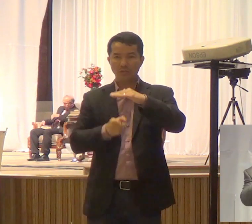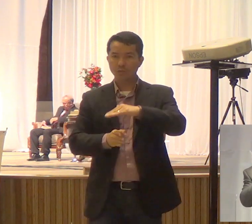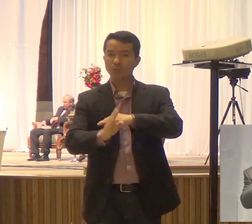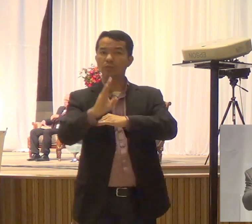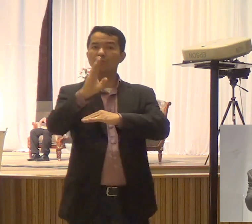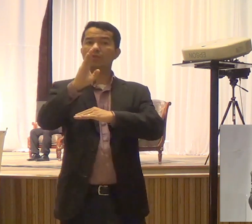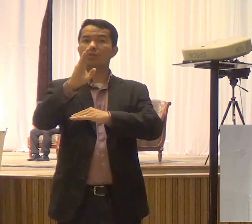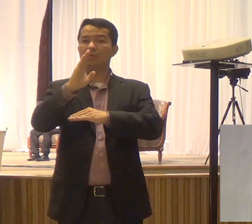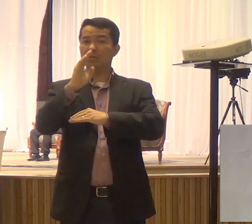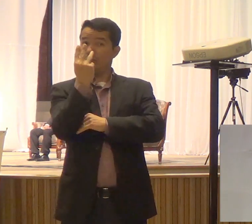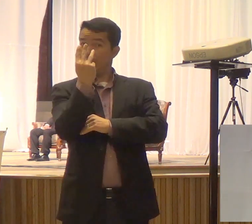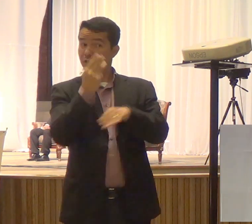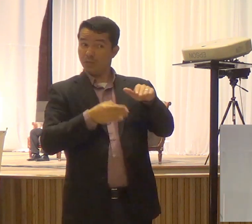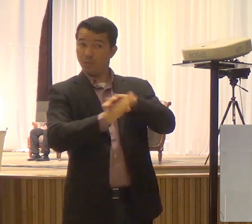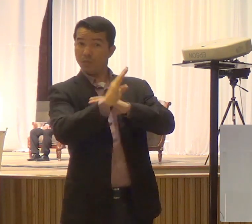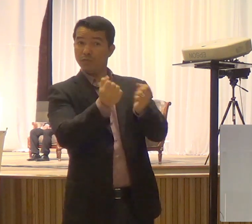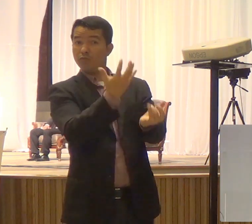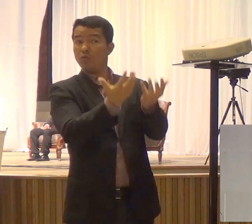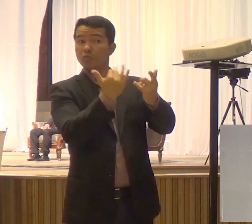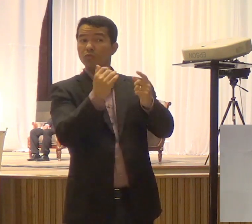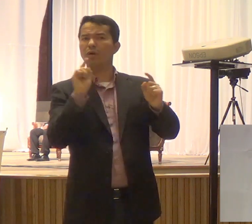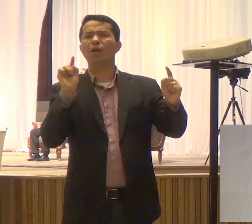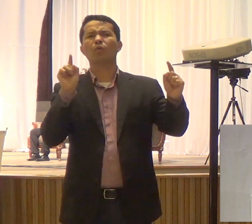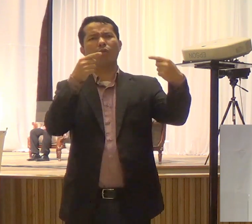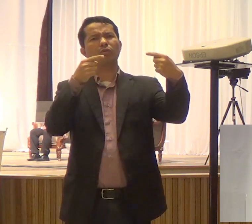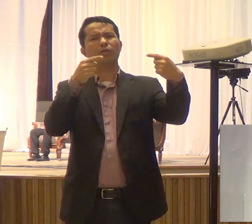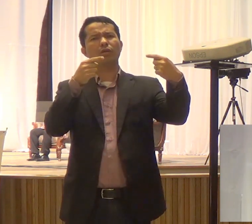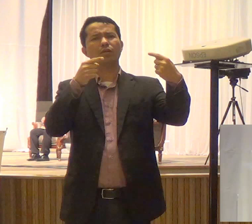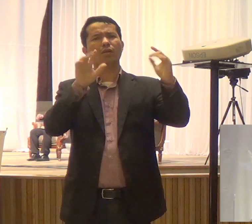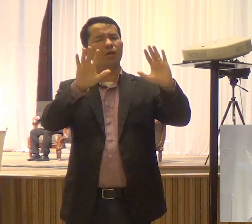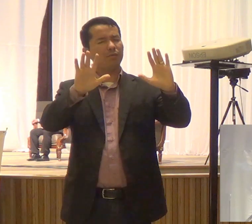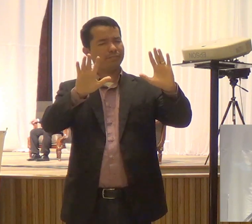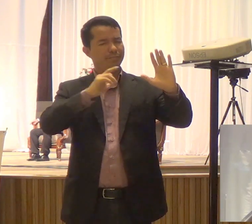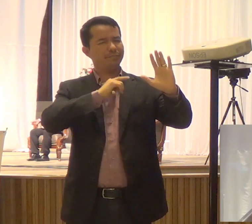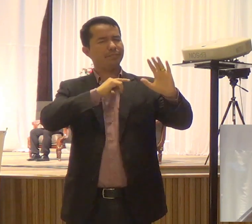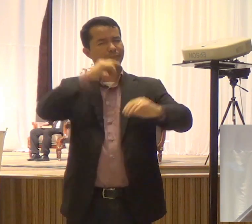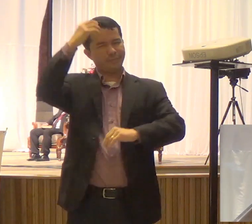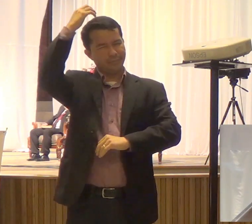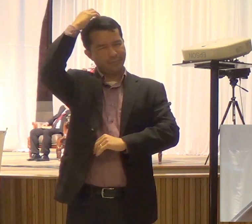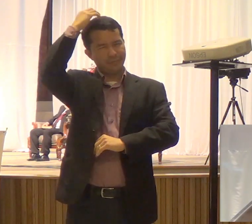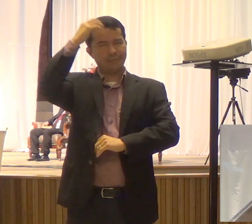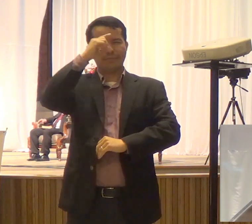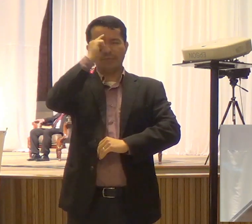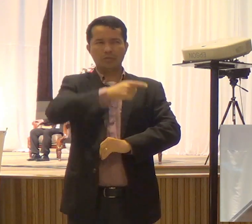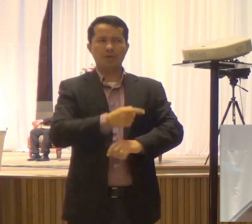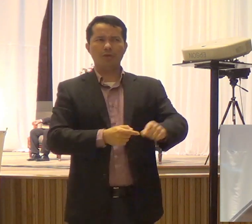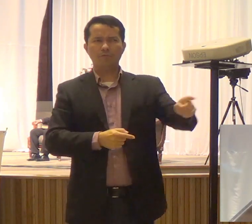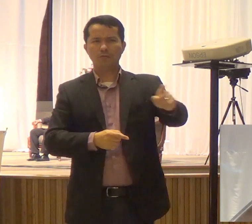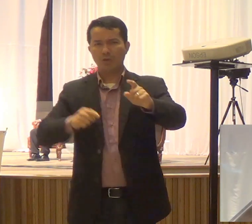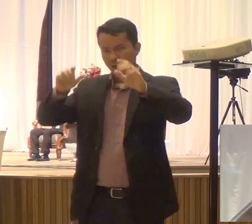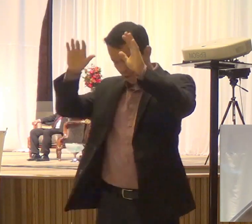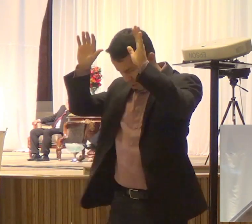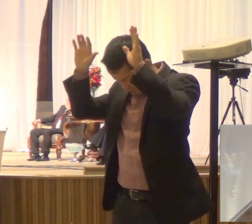Havia uma confrontação. Uma confrontação no sentido de, ei, vocês vão se dobrar e adorar os deuses da